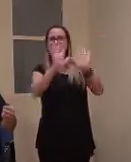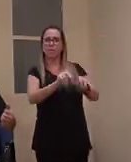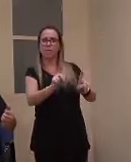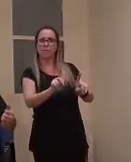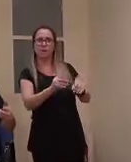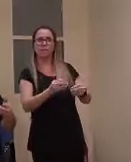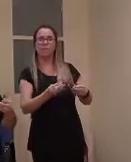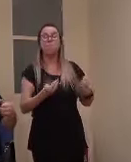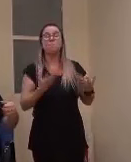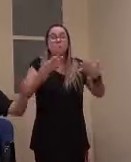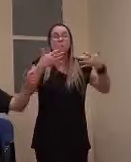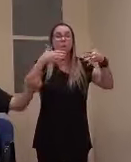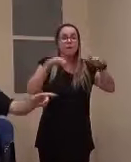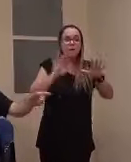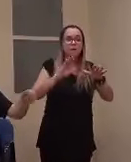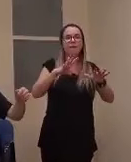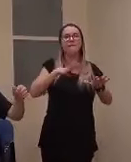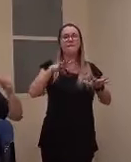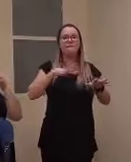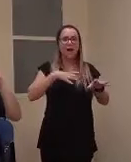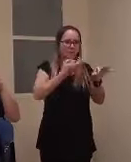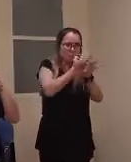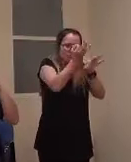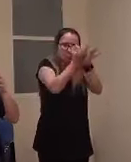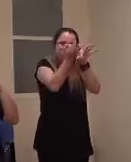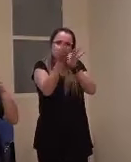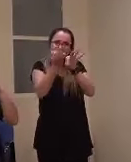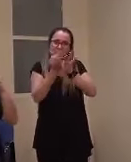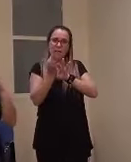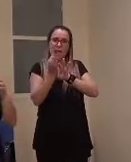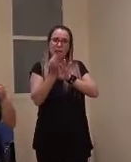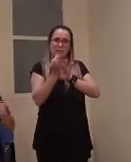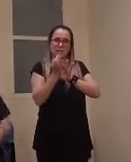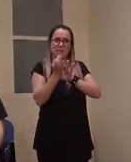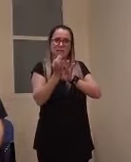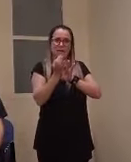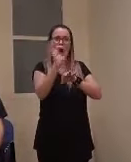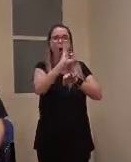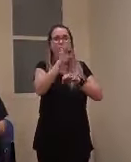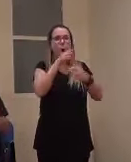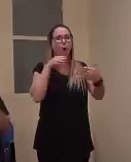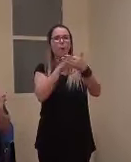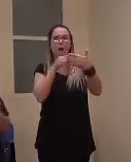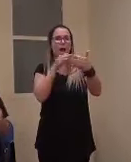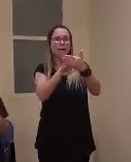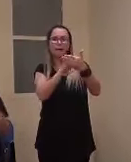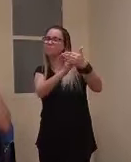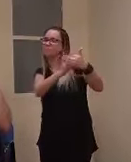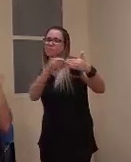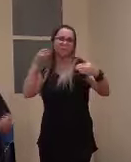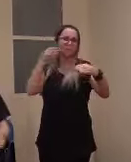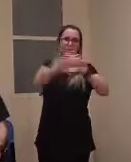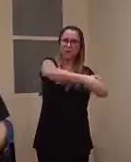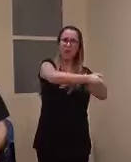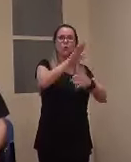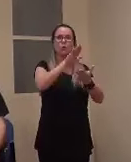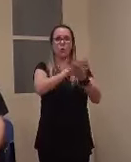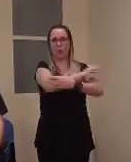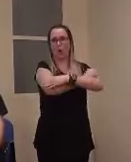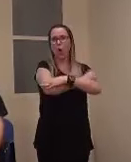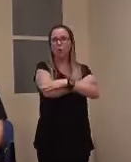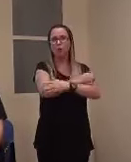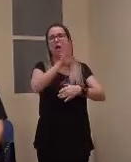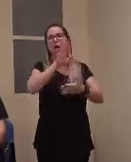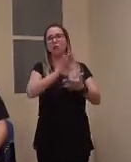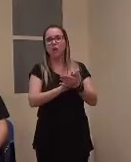tal vez falta muchísima formación o saltar esa barrera saltar la barrera actitudinal sobre los